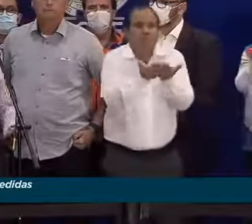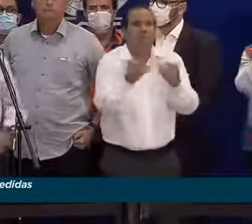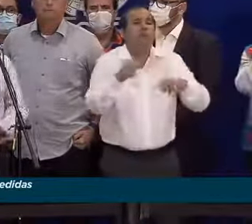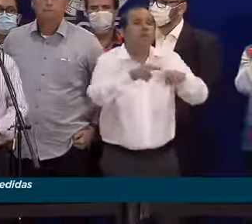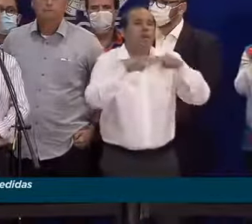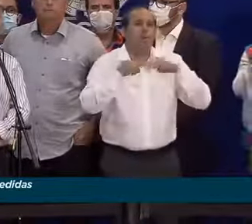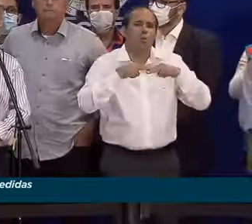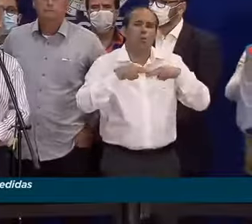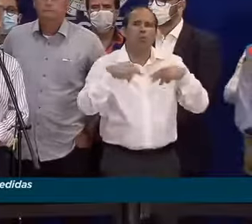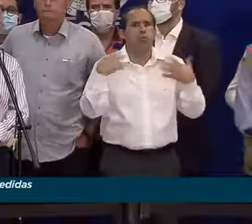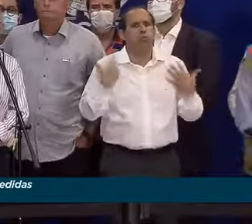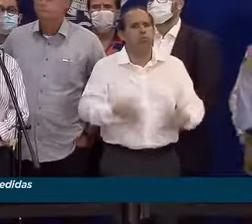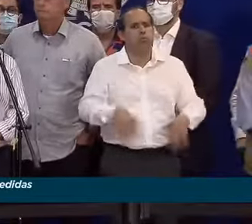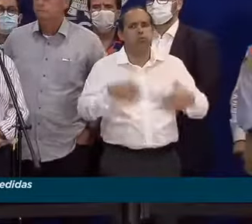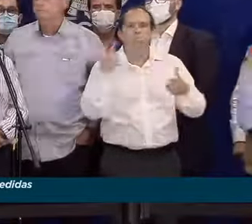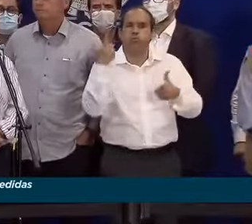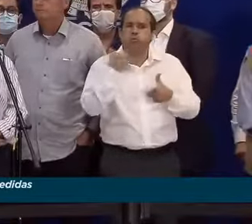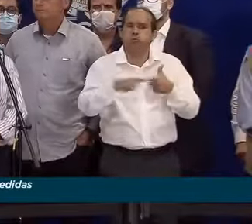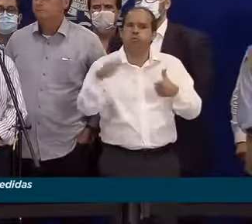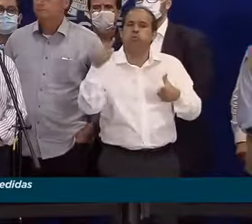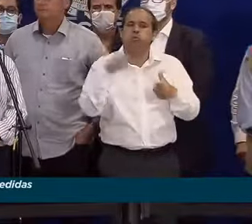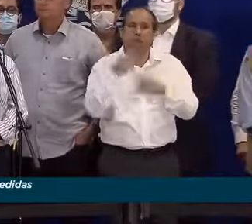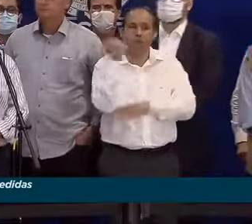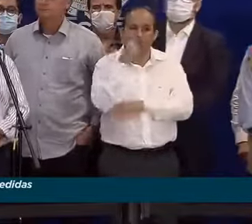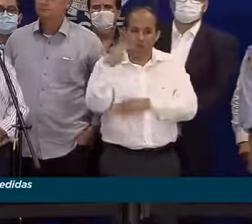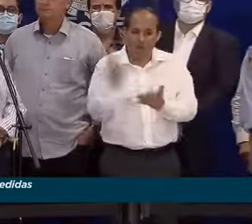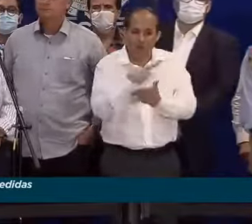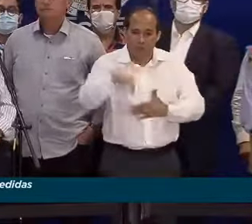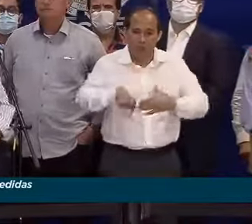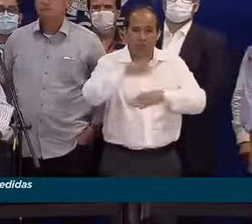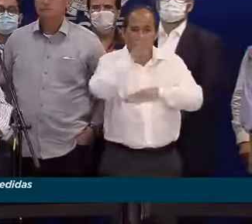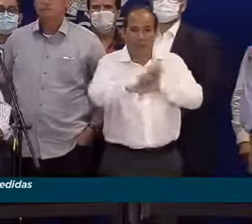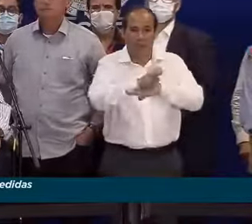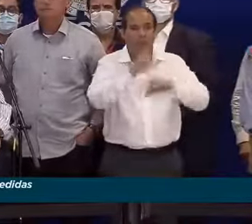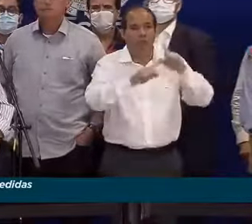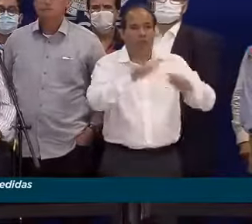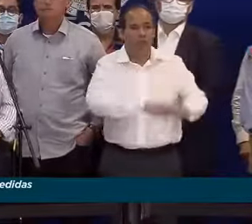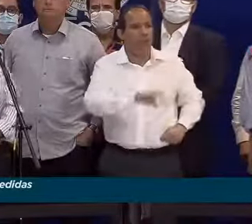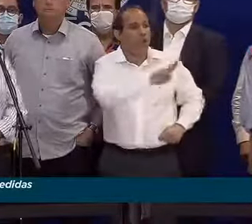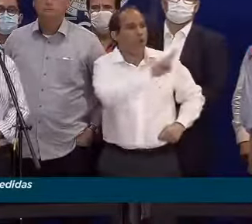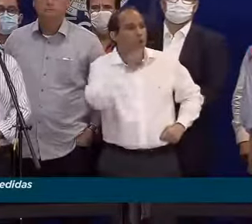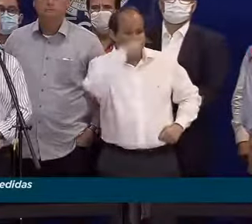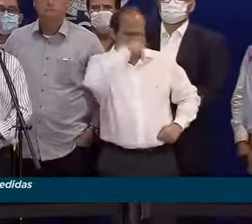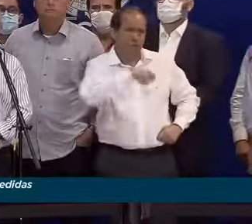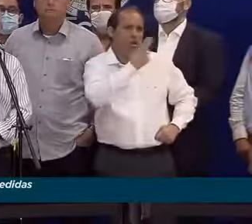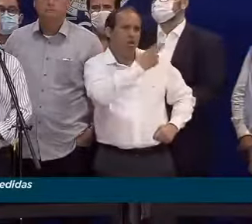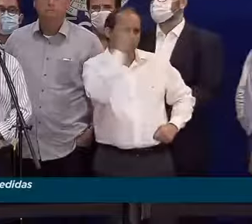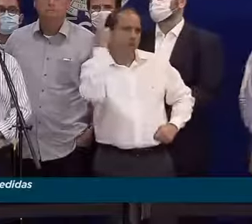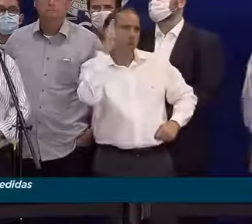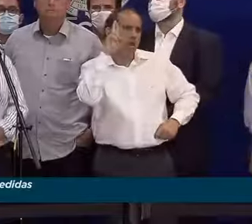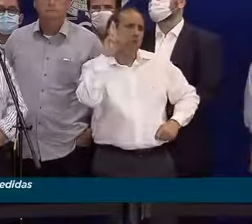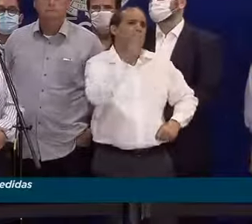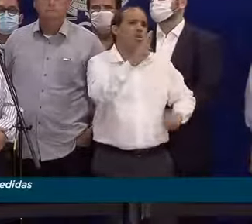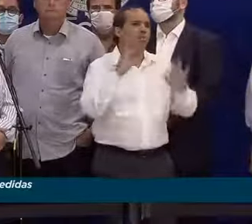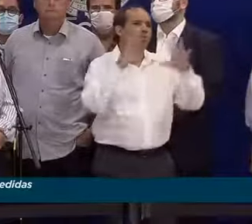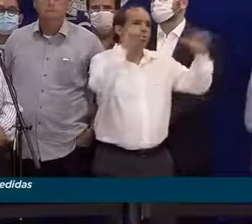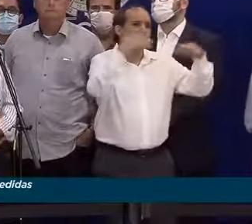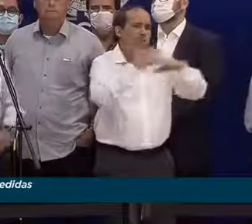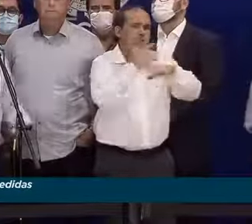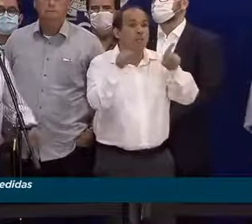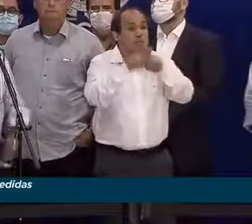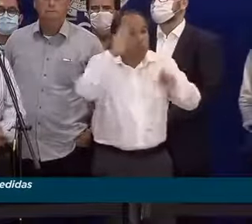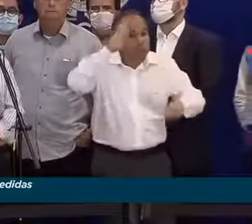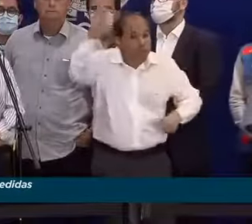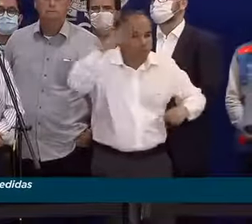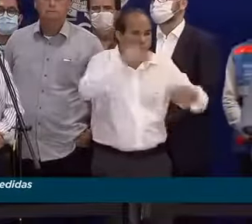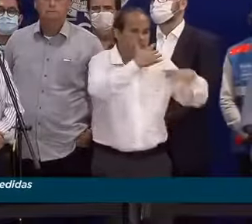tamanho problema que estamos tendo no estado do Acre. Em nome dos nossos prefeitos, especialmente dos municípios atingidos por